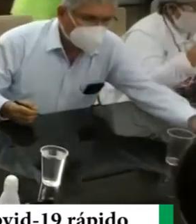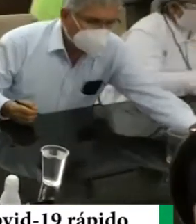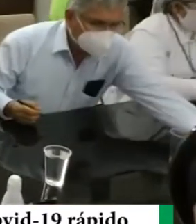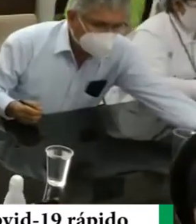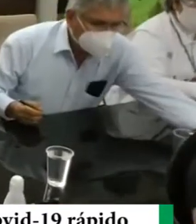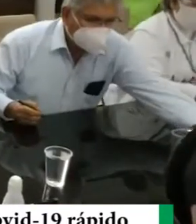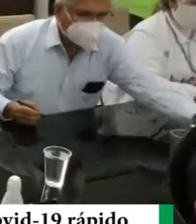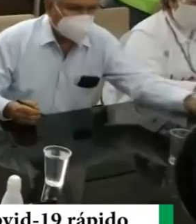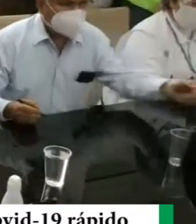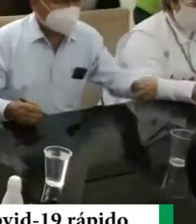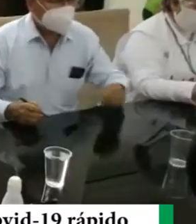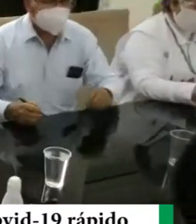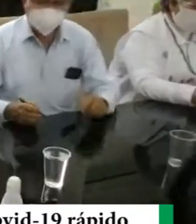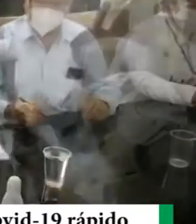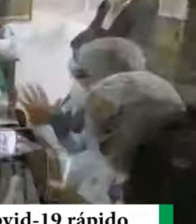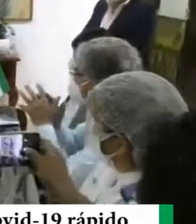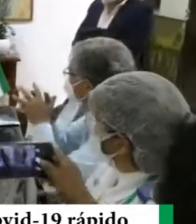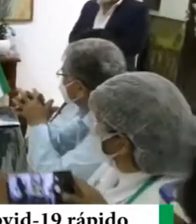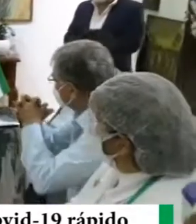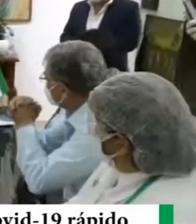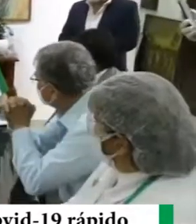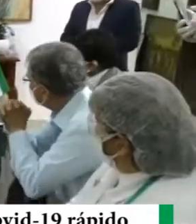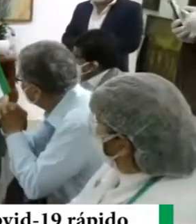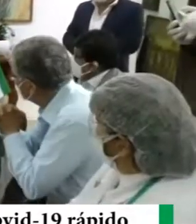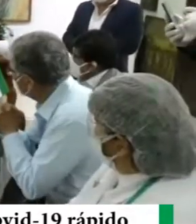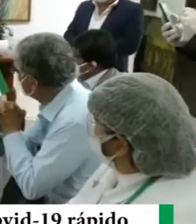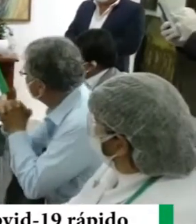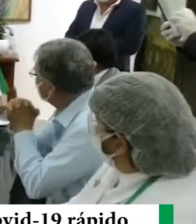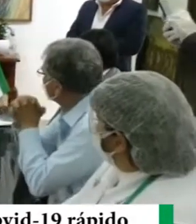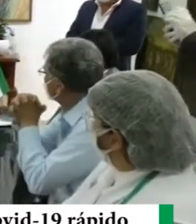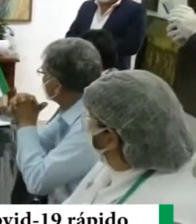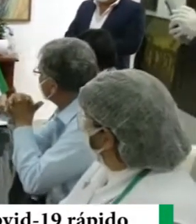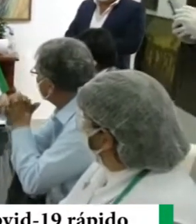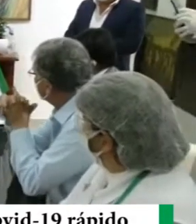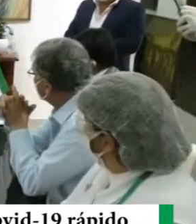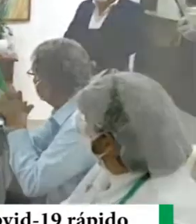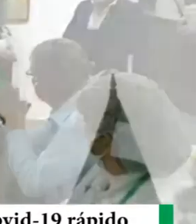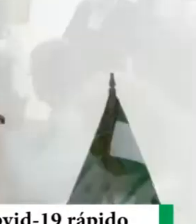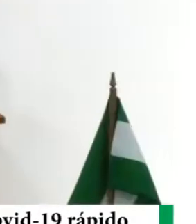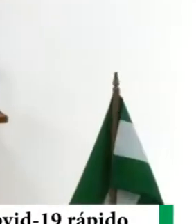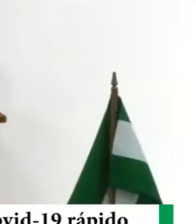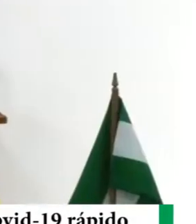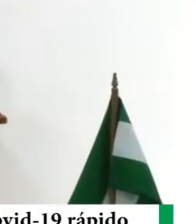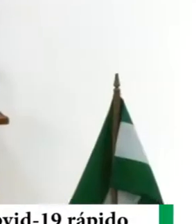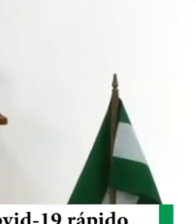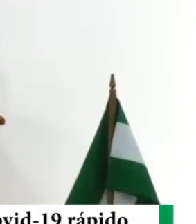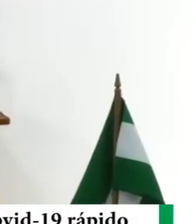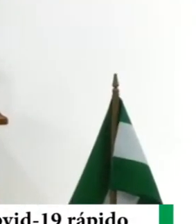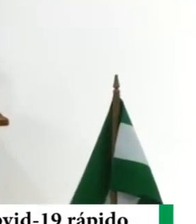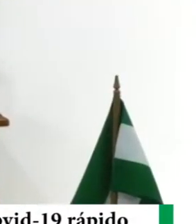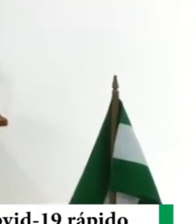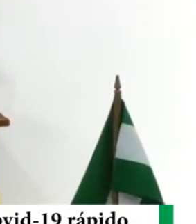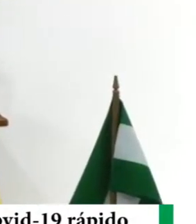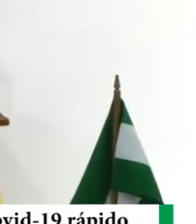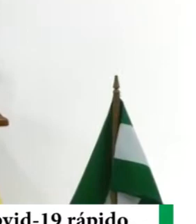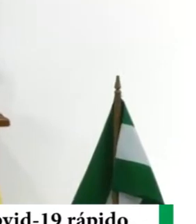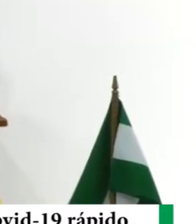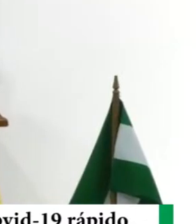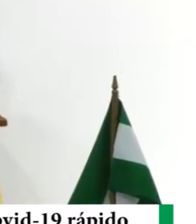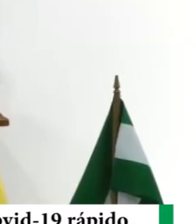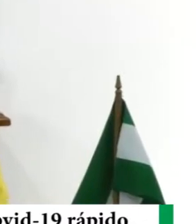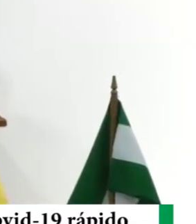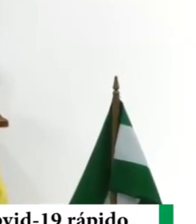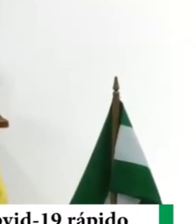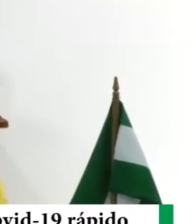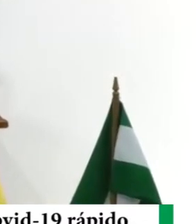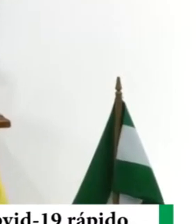Ojalá seamos un ejército, ojalá que con las brigadas del vecino en casa podamos entre todos detener este contagio y este